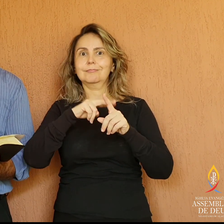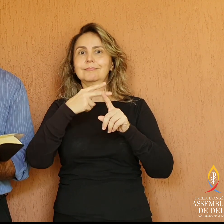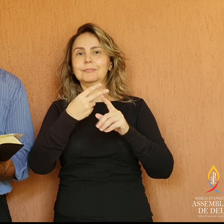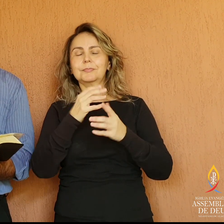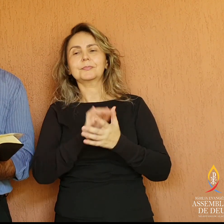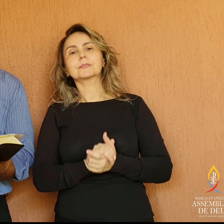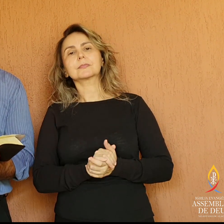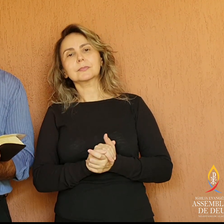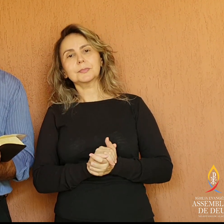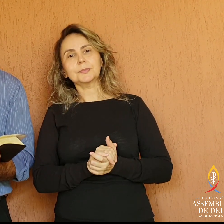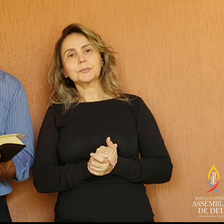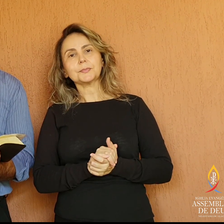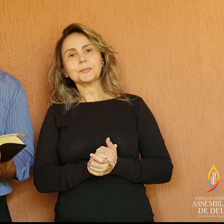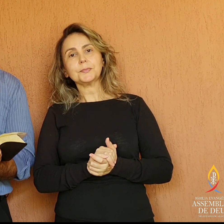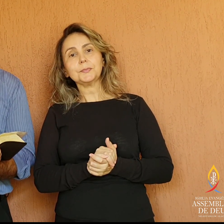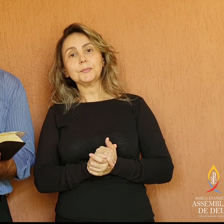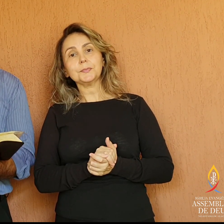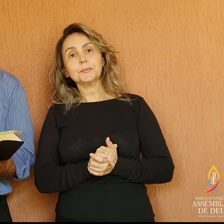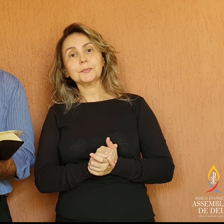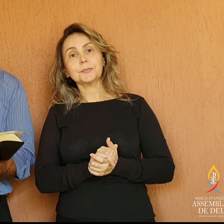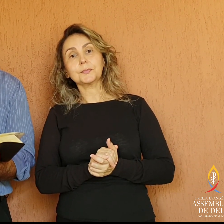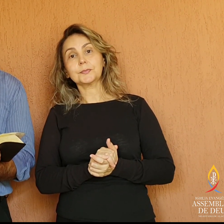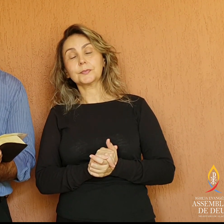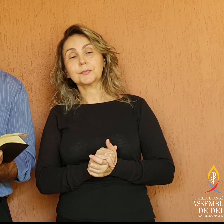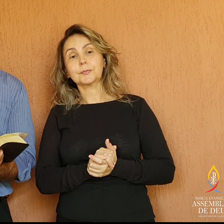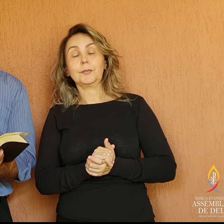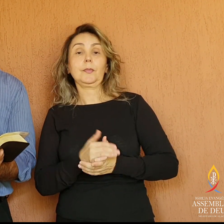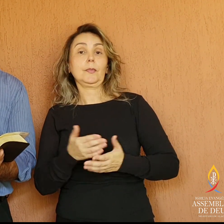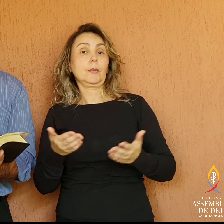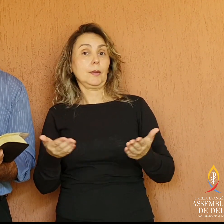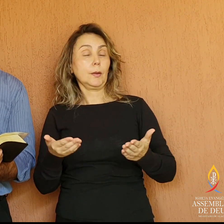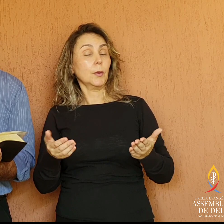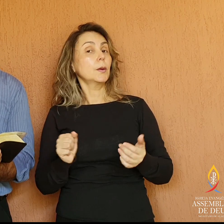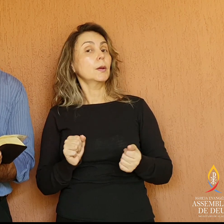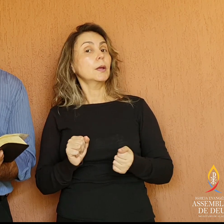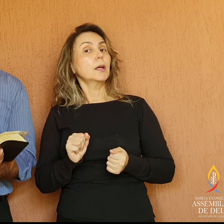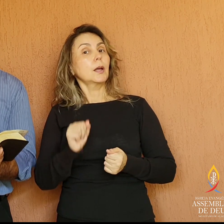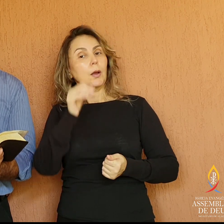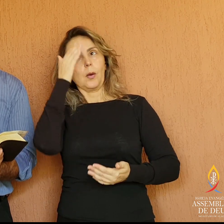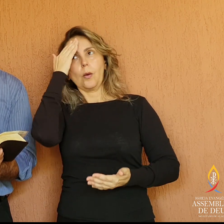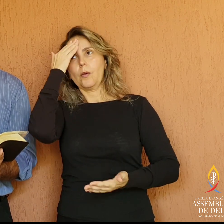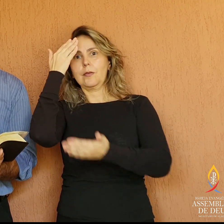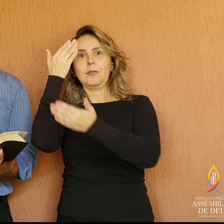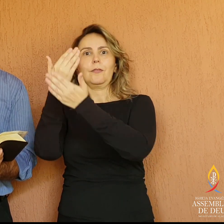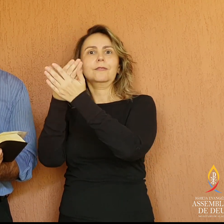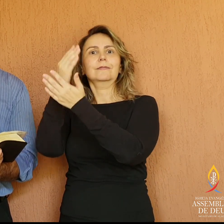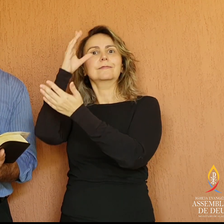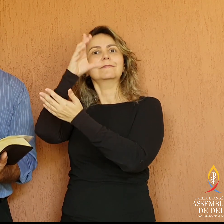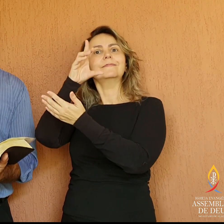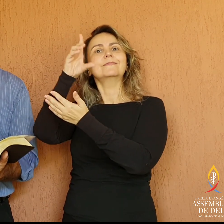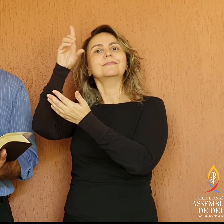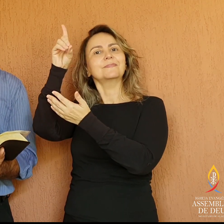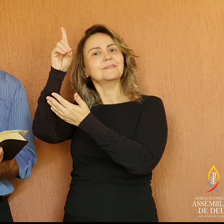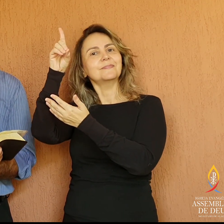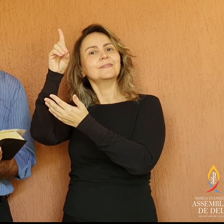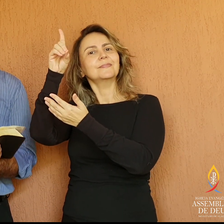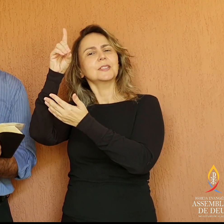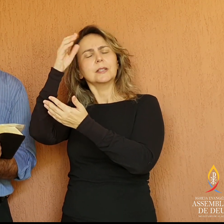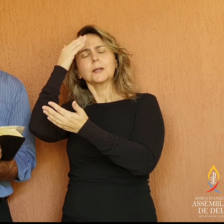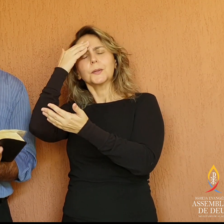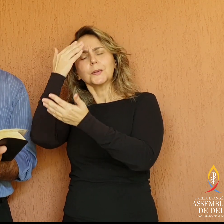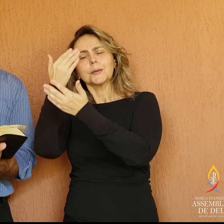E outro ponto para nós conhecer é confiar em Deus, confiar em